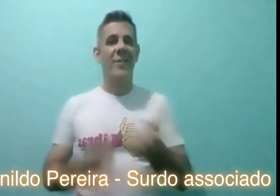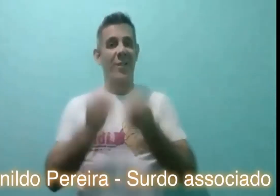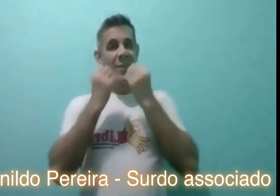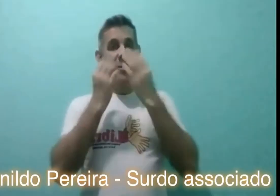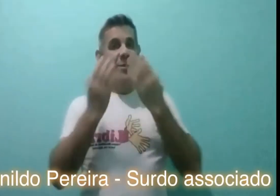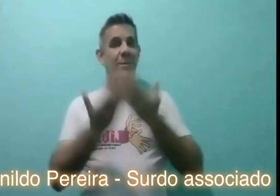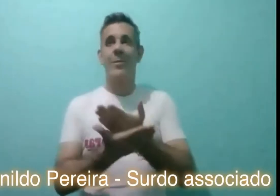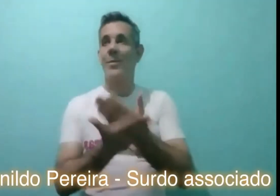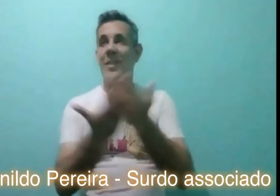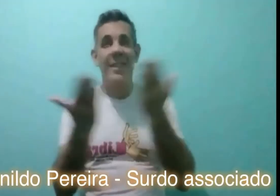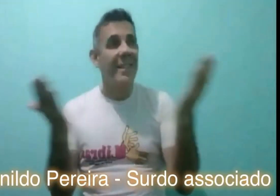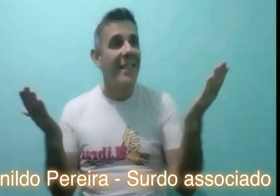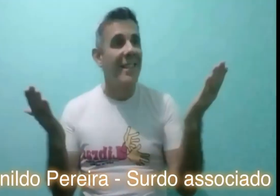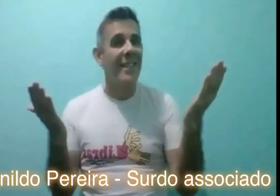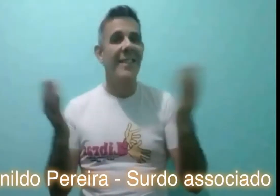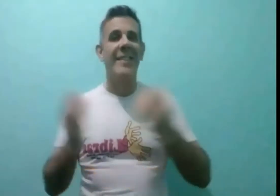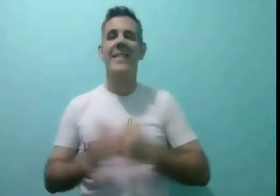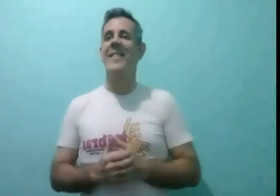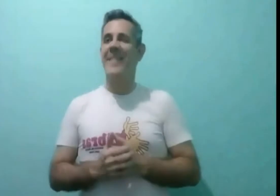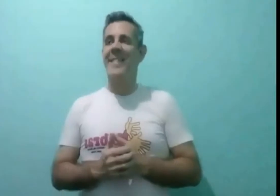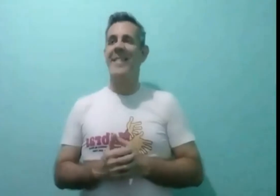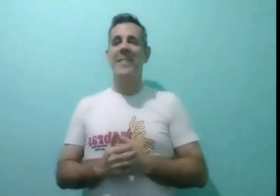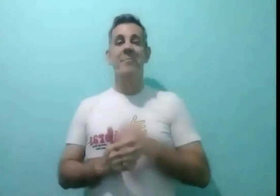Olá, tudo bem com vocês, com todos vocês?